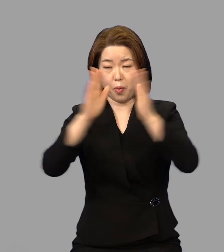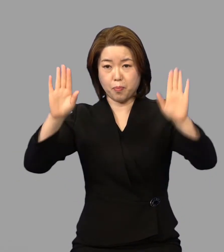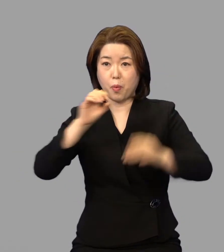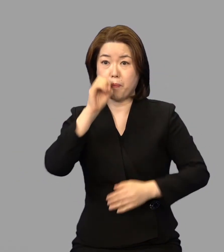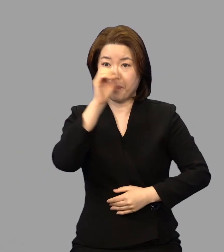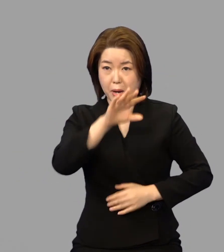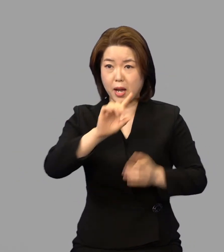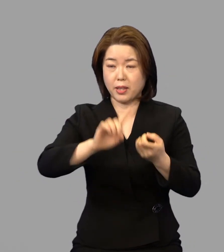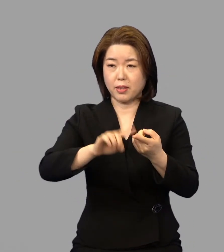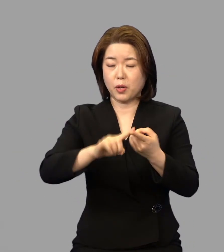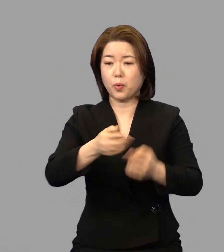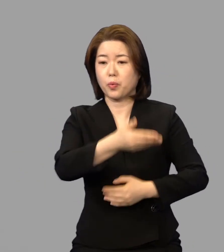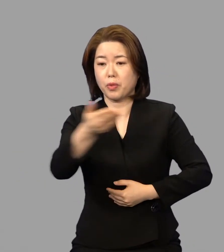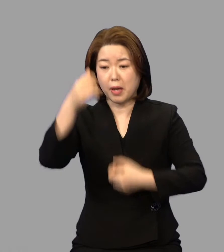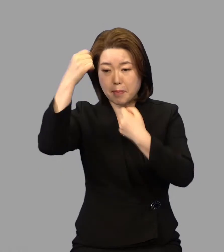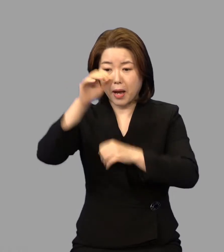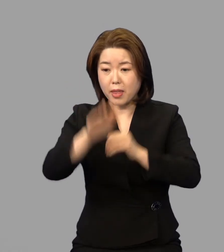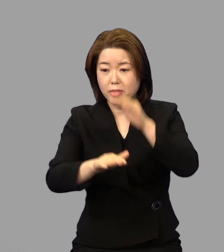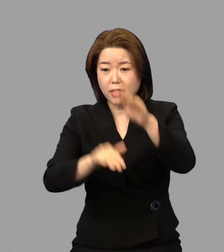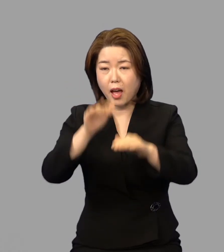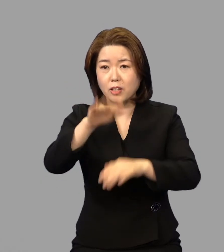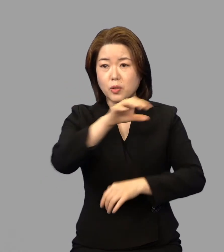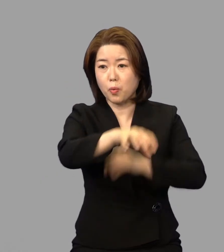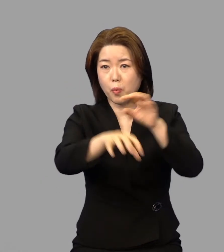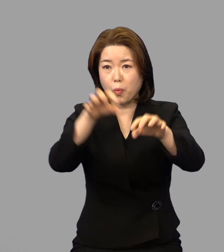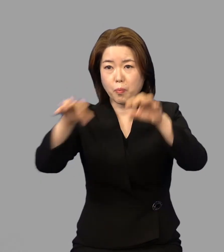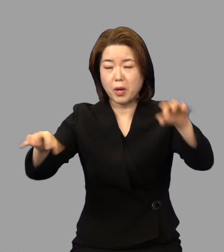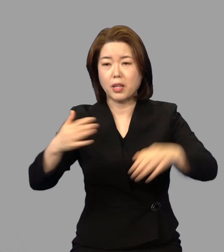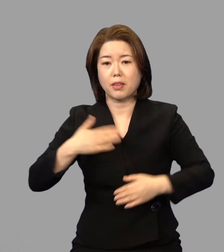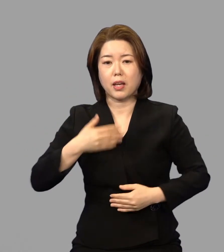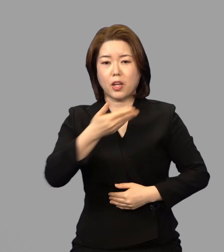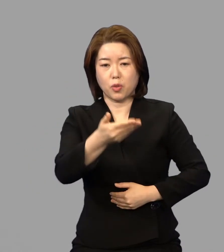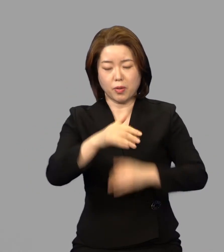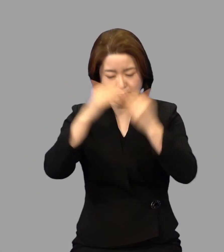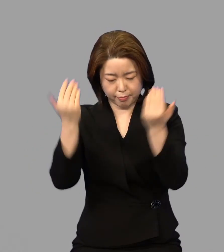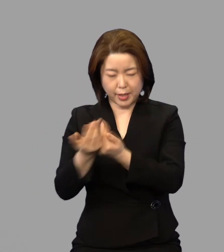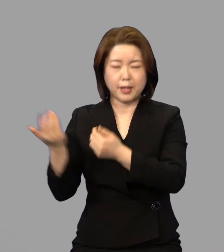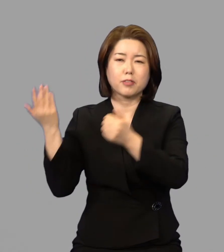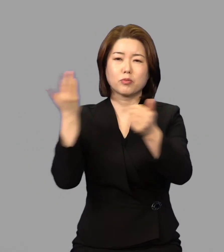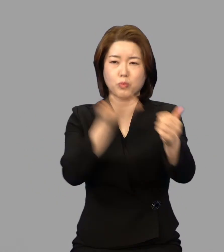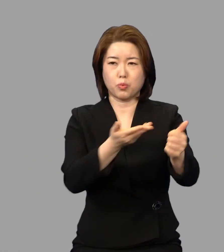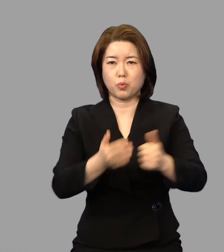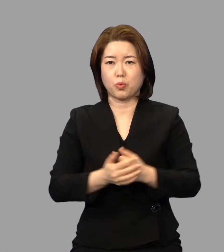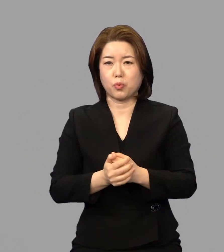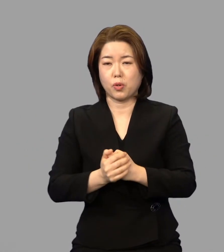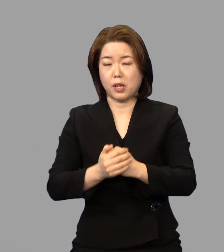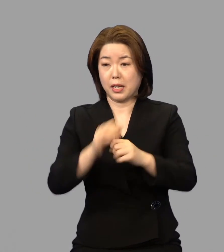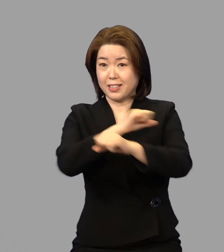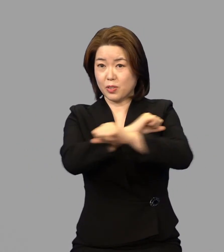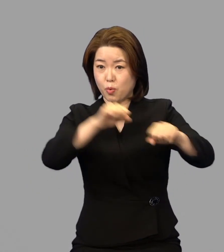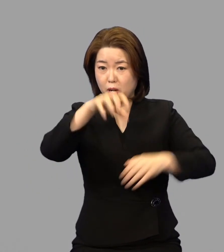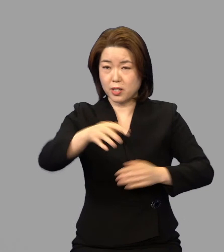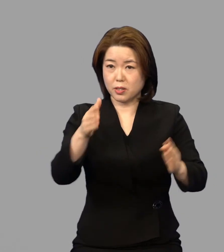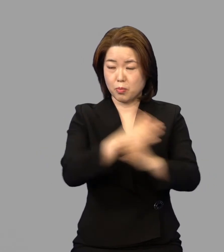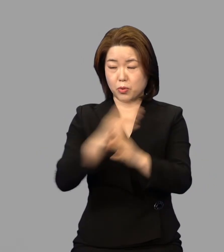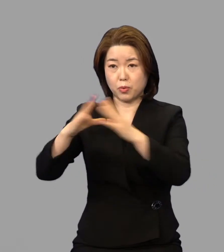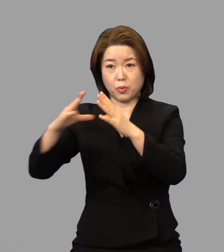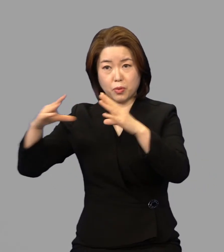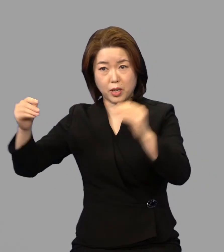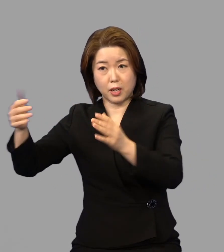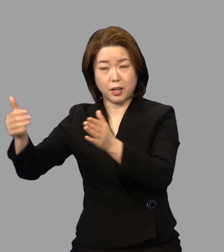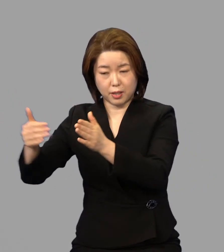발바닥이 닿는 곳은 어디든지 내가 너희에게 주겠다. 광야에서부터 레바논까지 큰